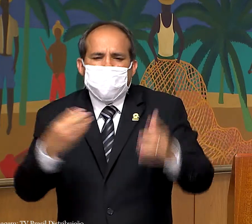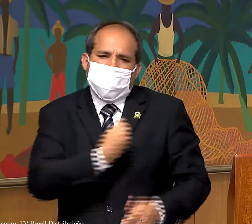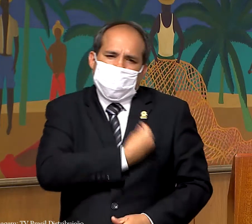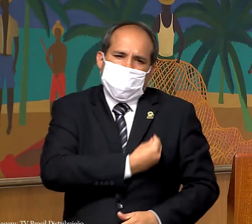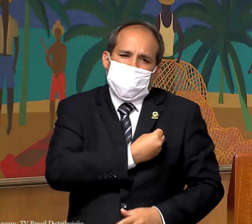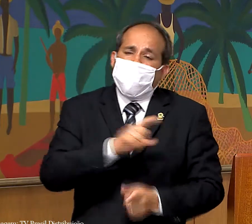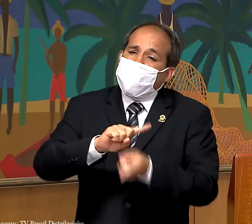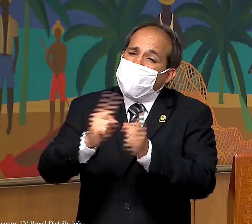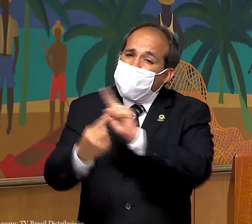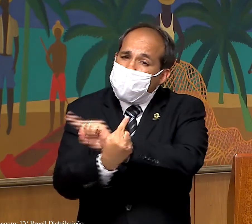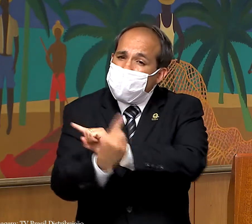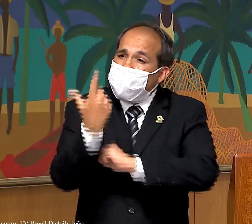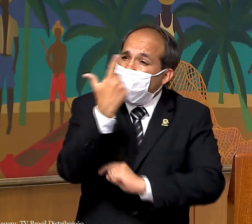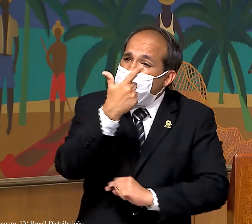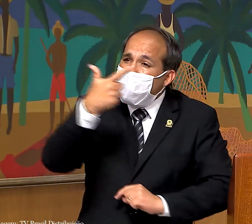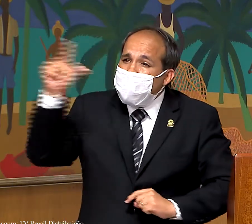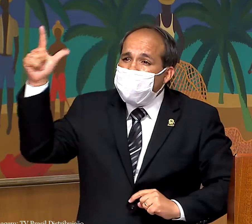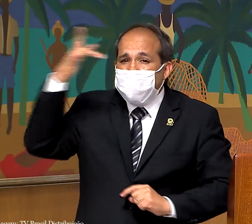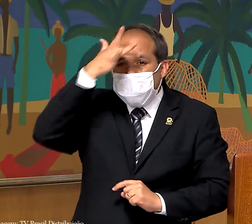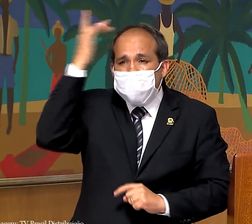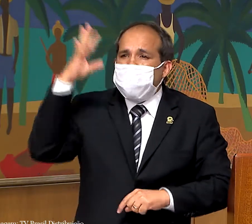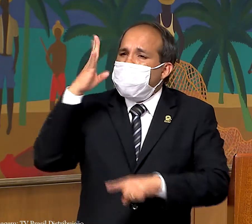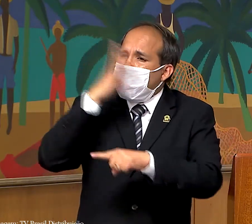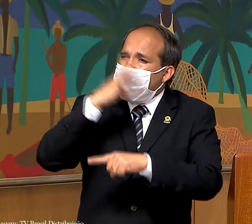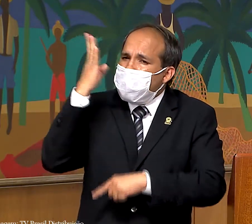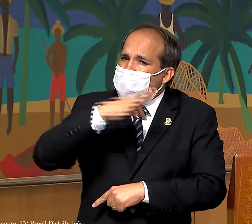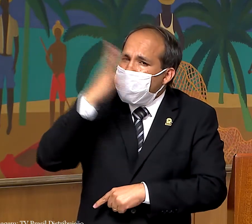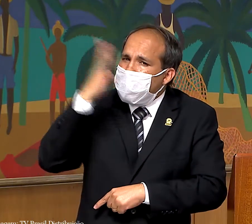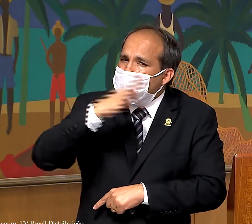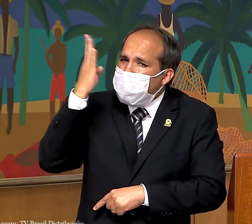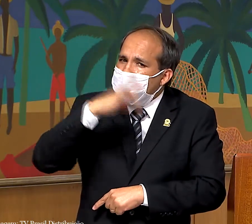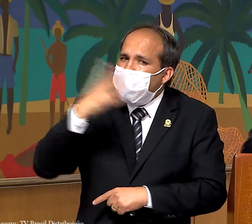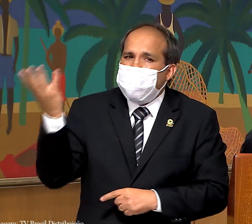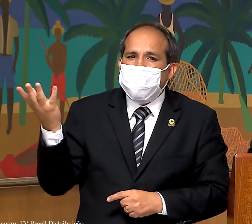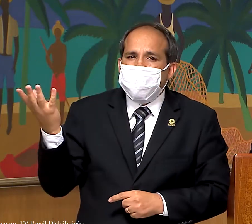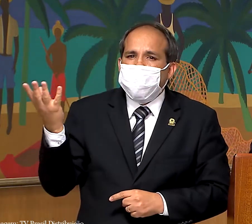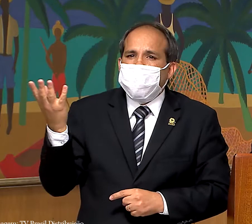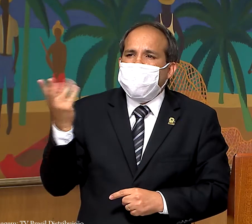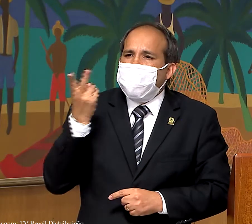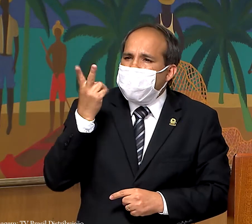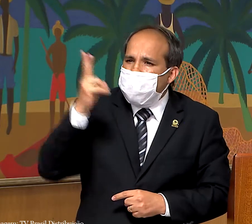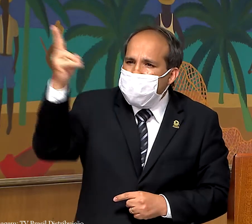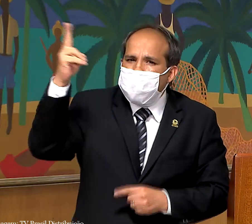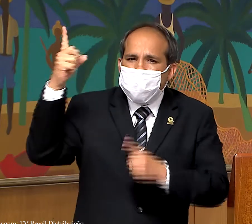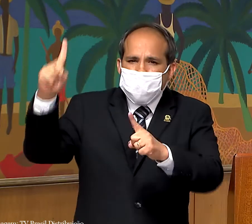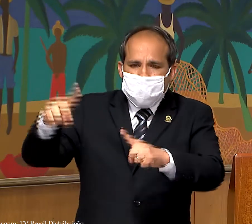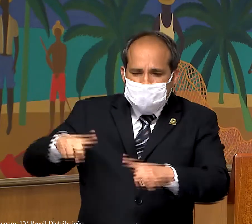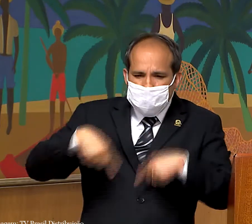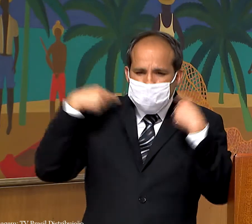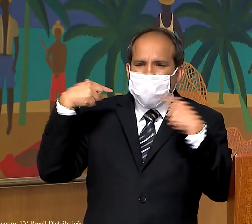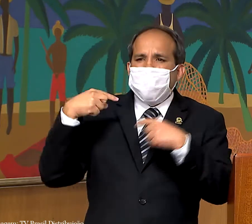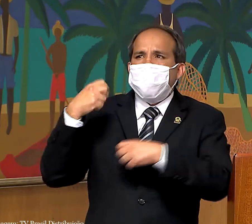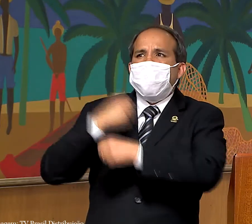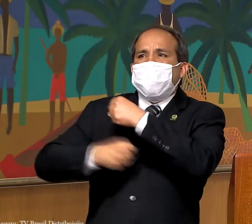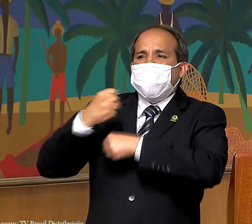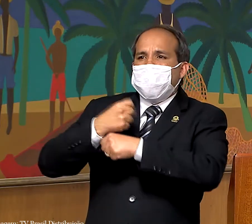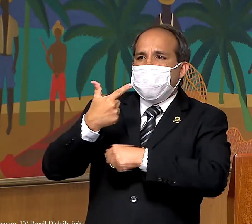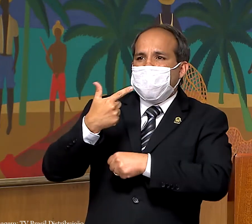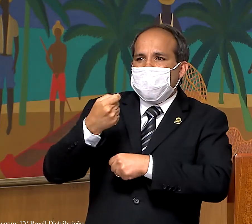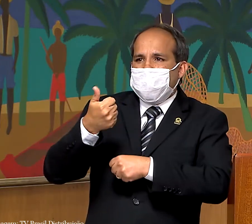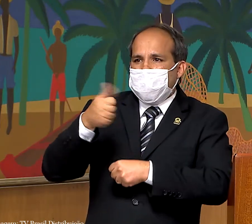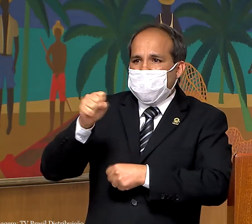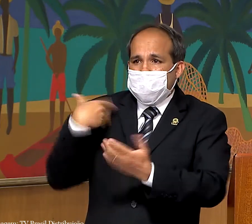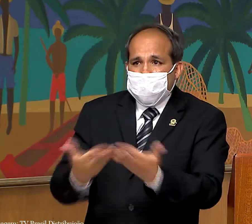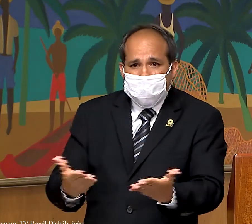contrário daqueles que temo em continuar na oposição desde 2018, dizer o